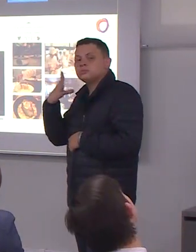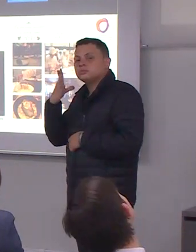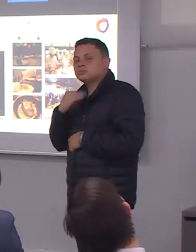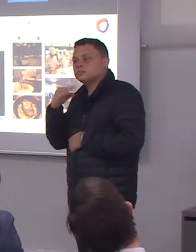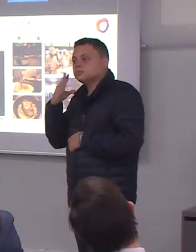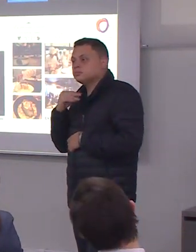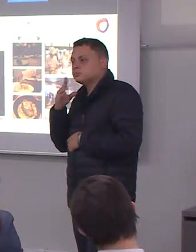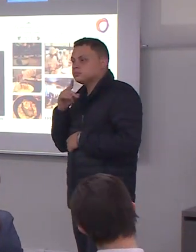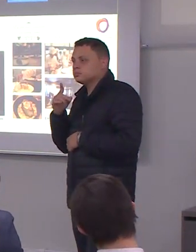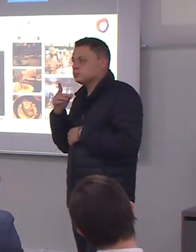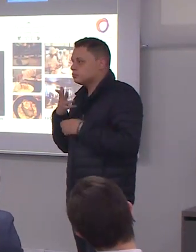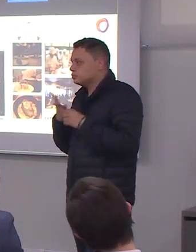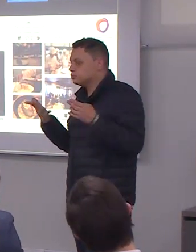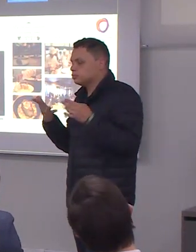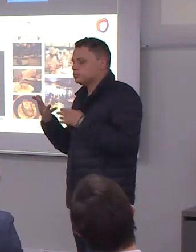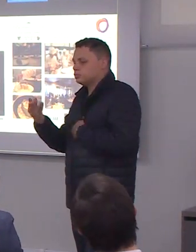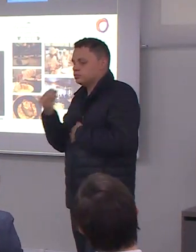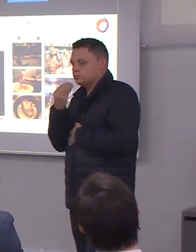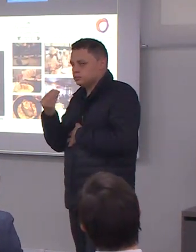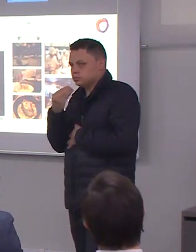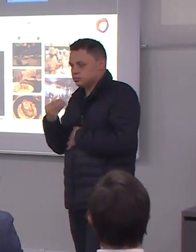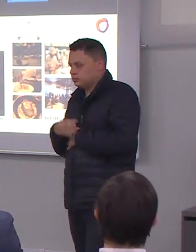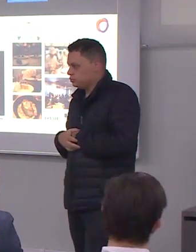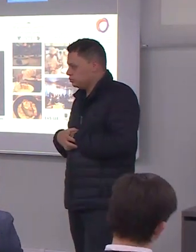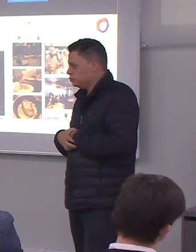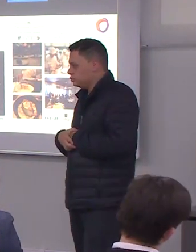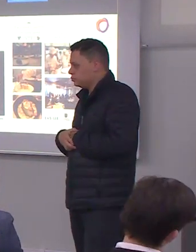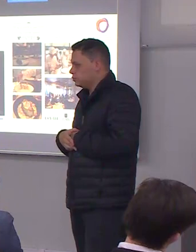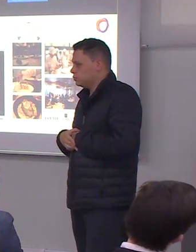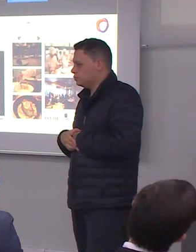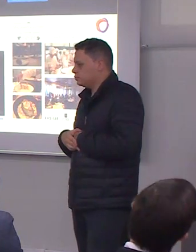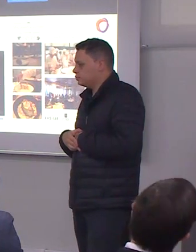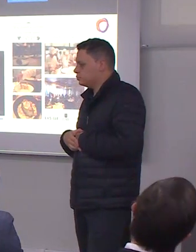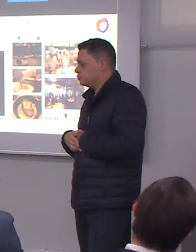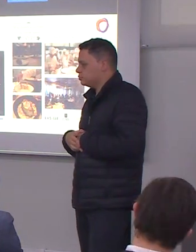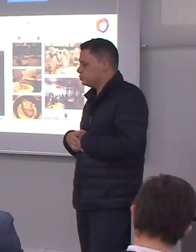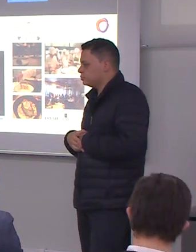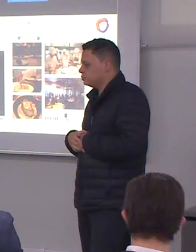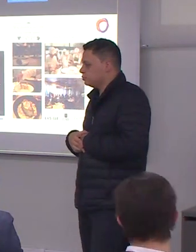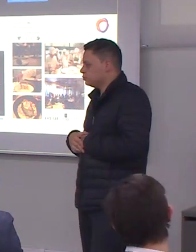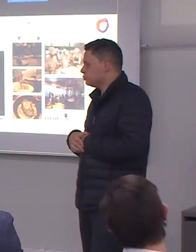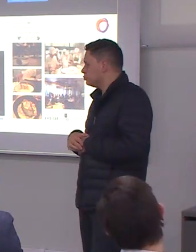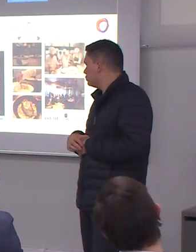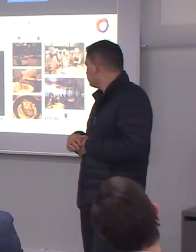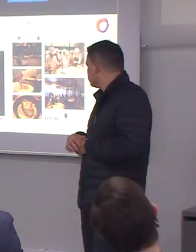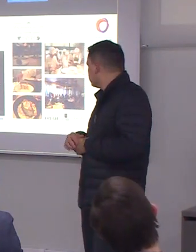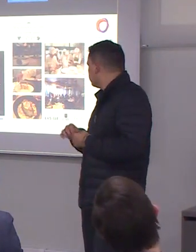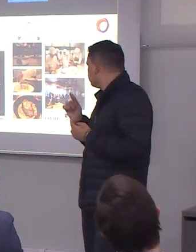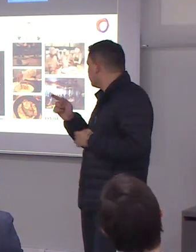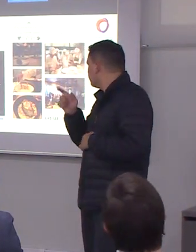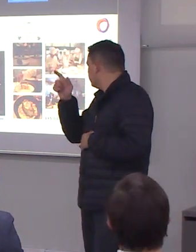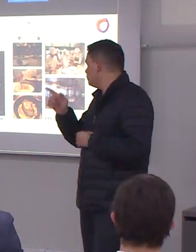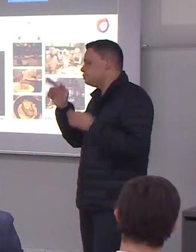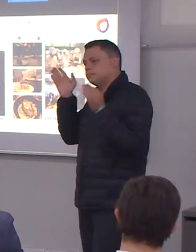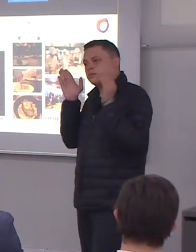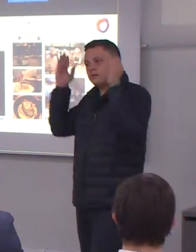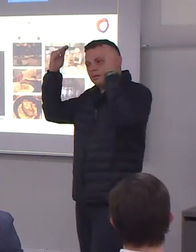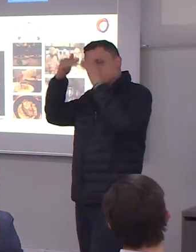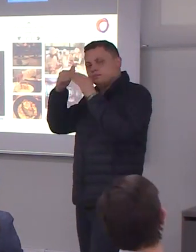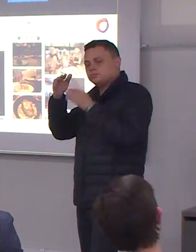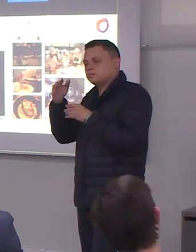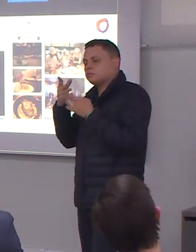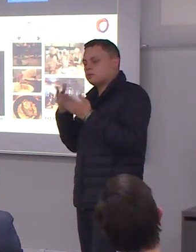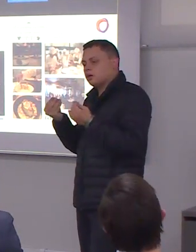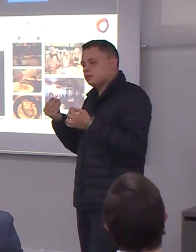deliciosamente gastronómica entonces fue un ejercicio con un chef que nos hizo una preparación para